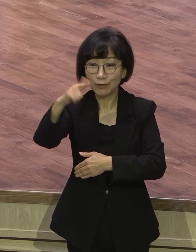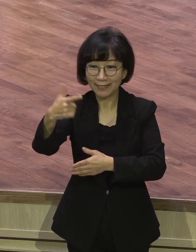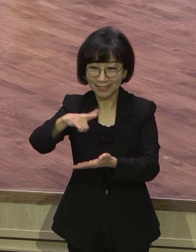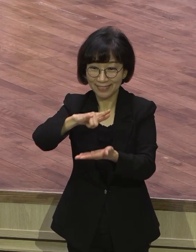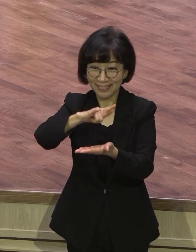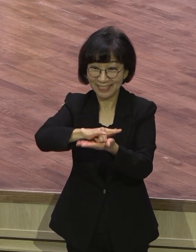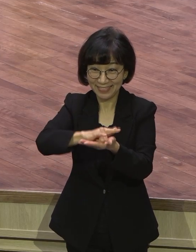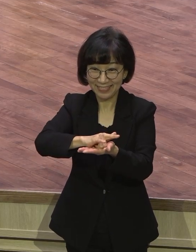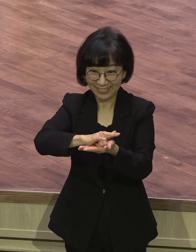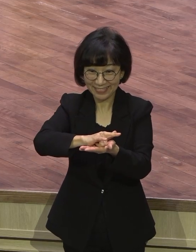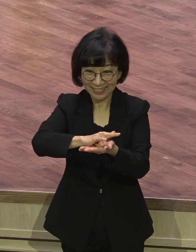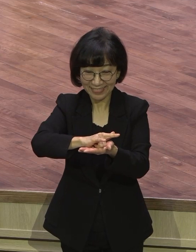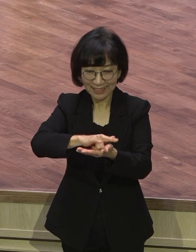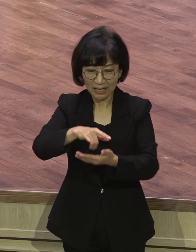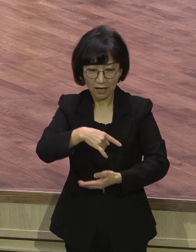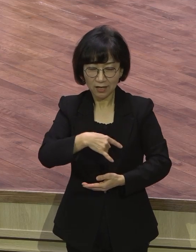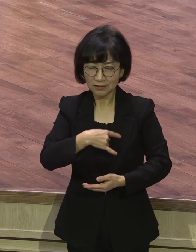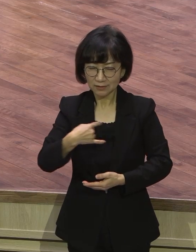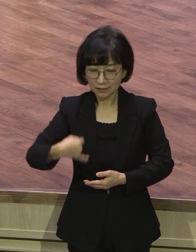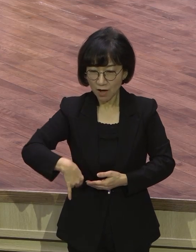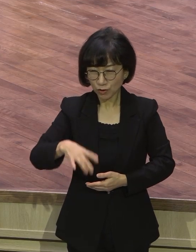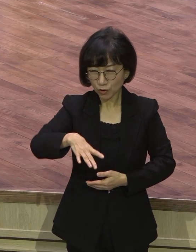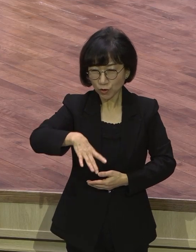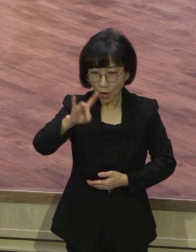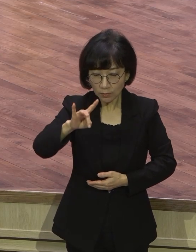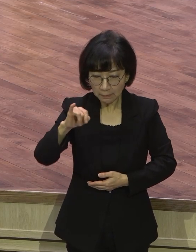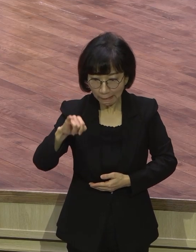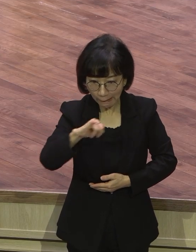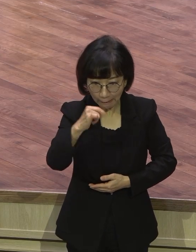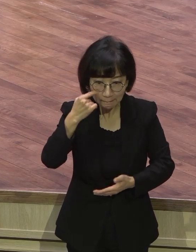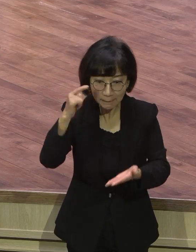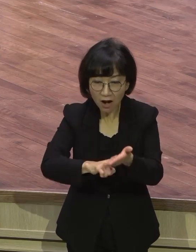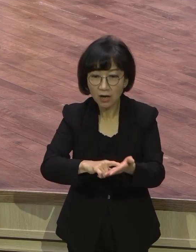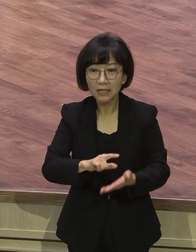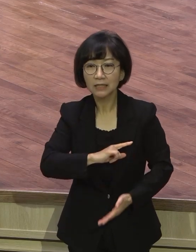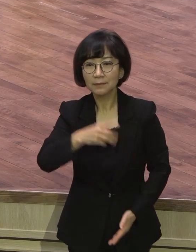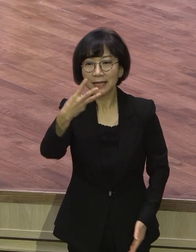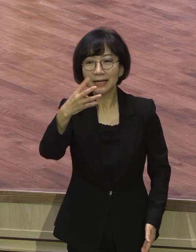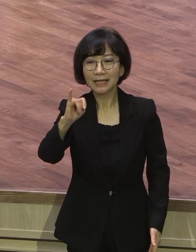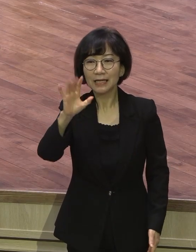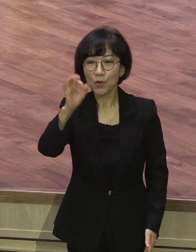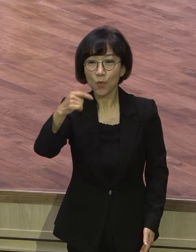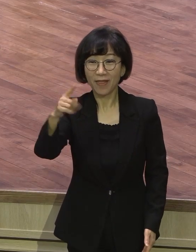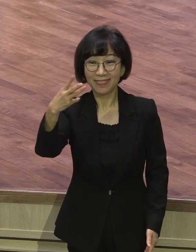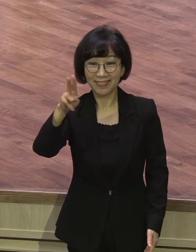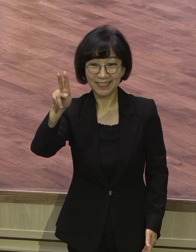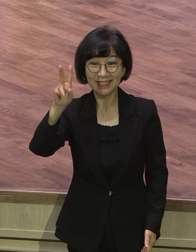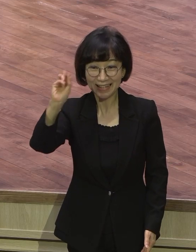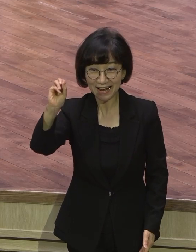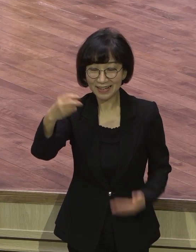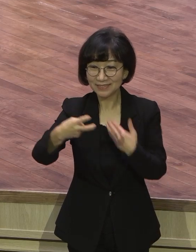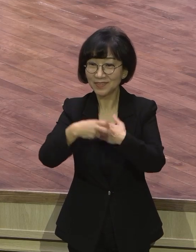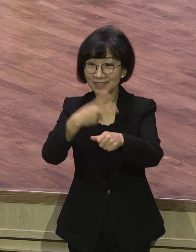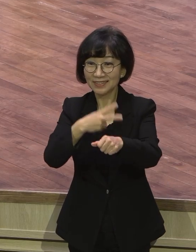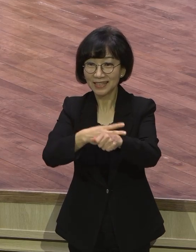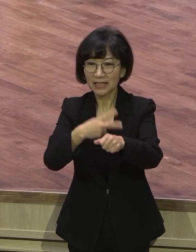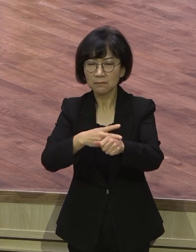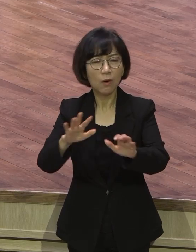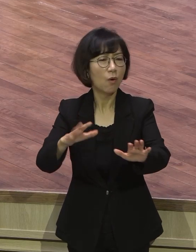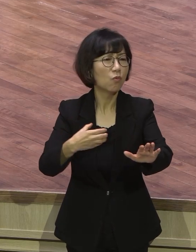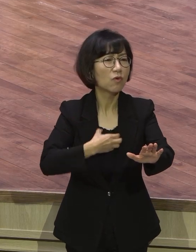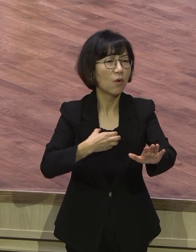처음 이것을 발견한 류원창이라는, 류원양이라는 이 의사가 위험하다. 이